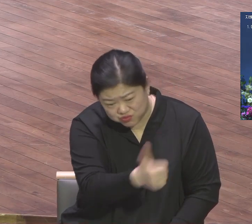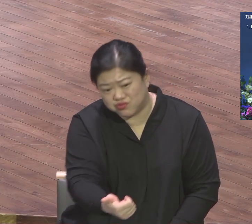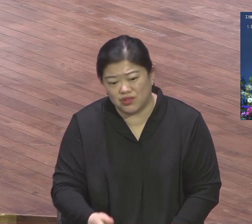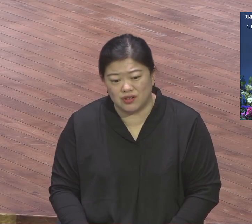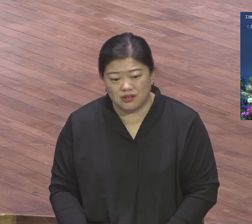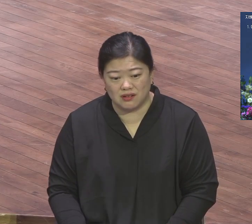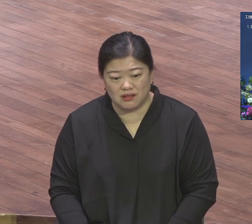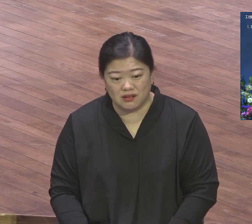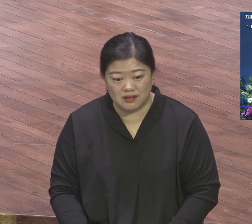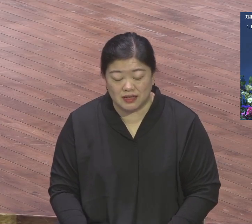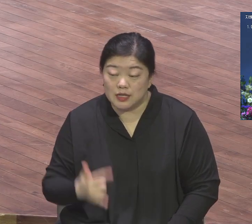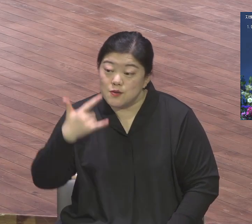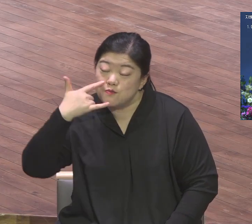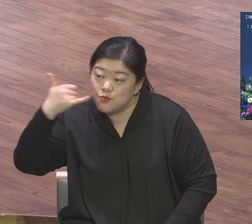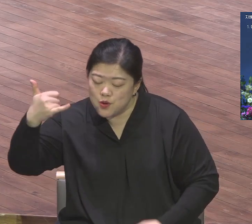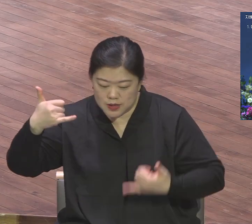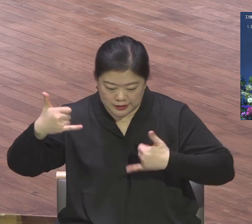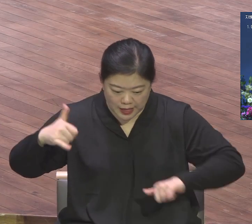부모를 무시해. 부모를